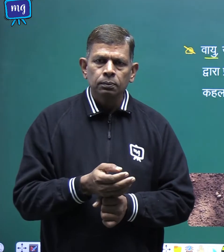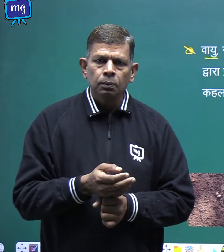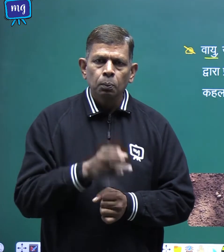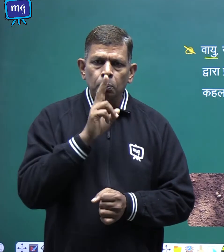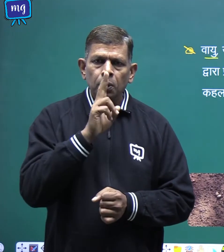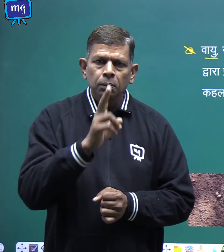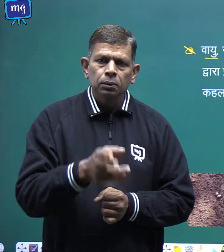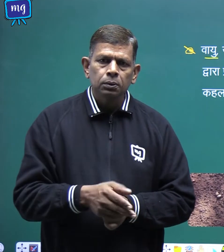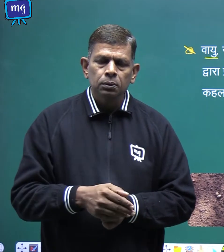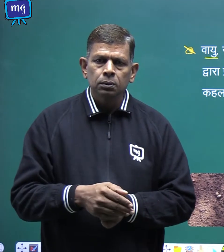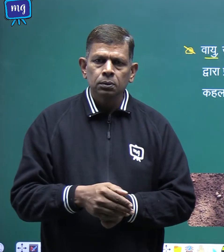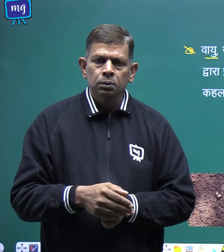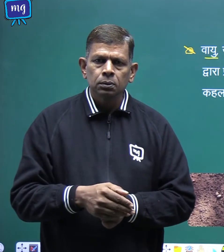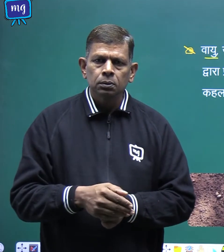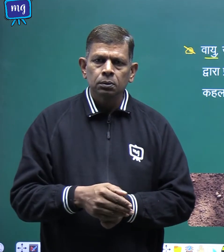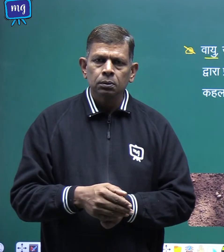जल,